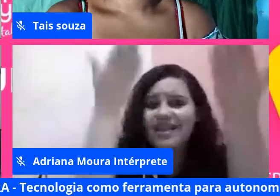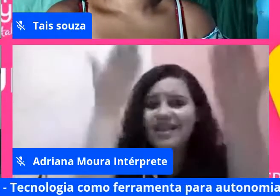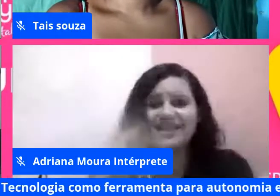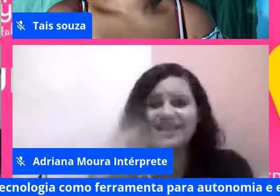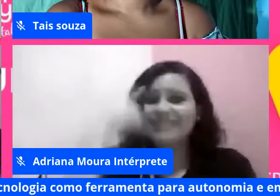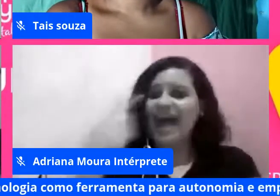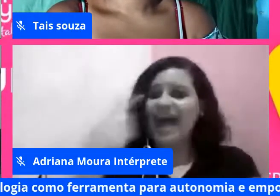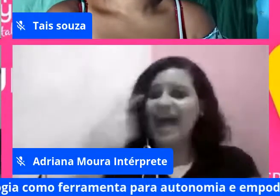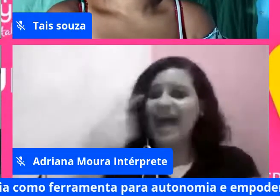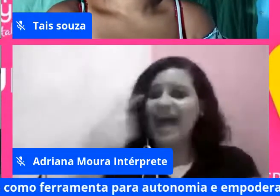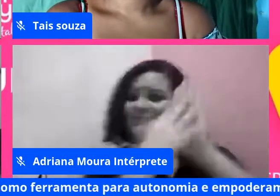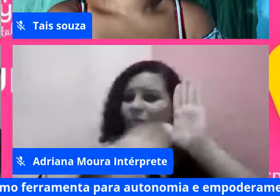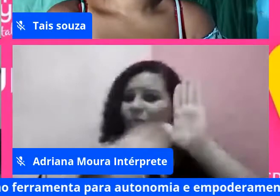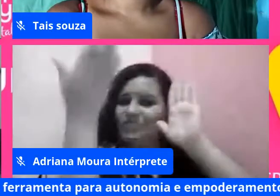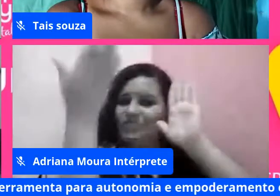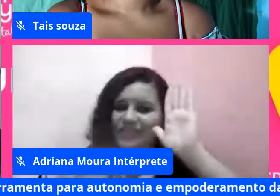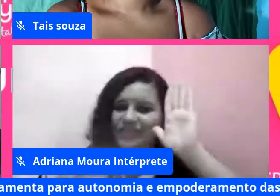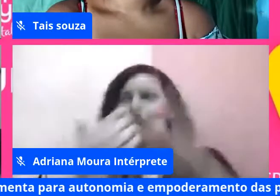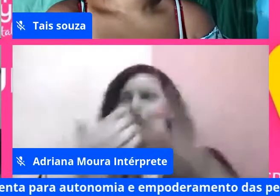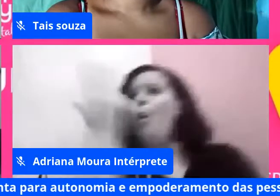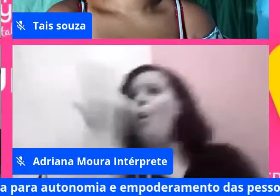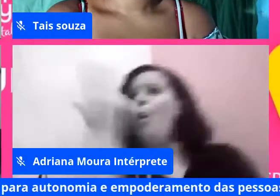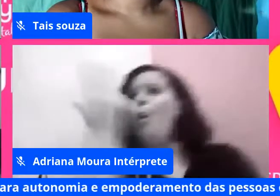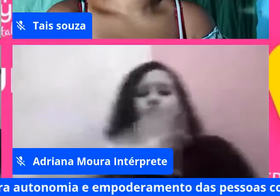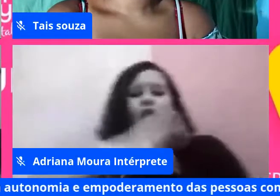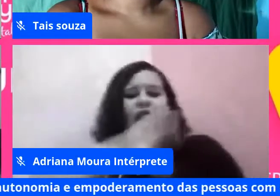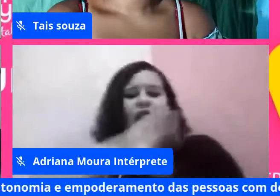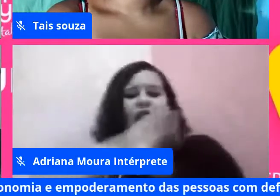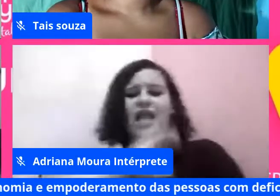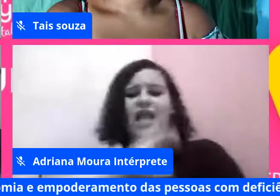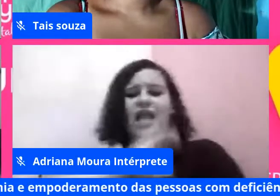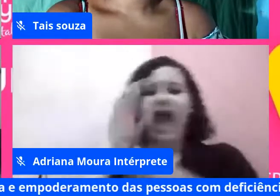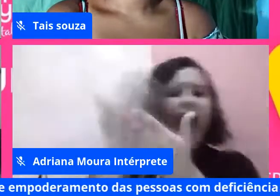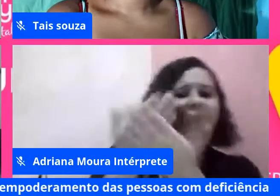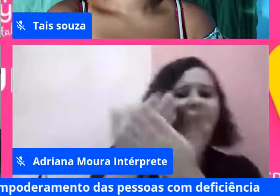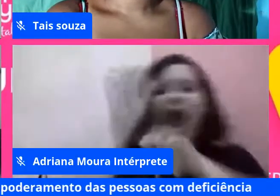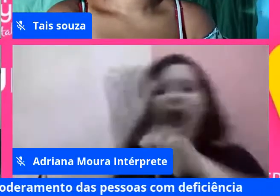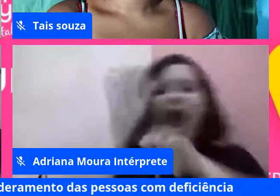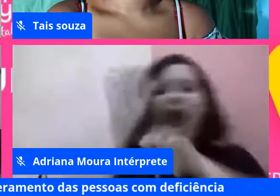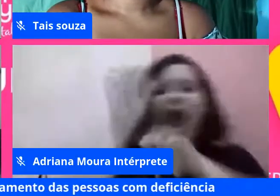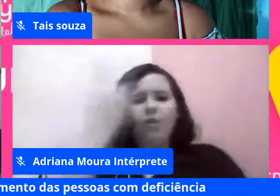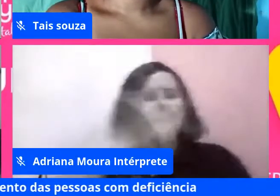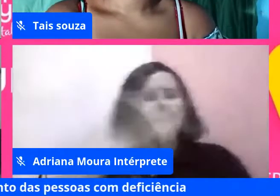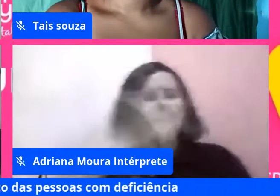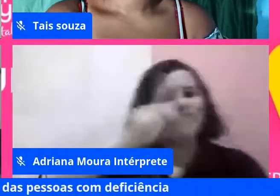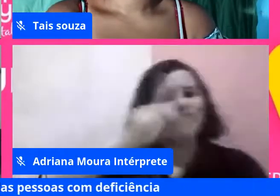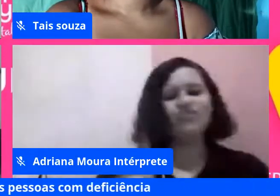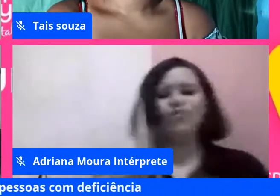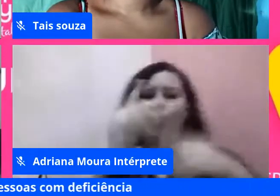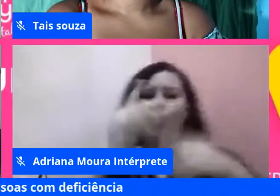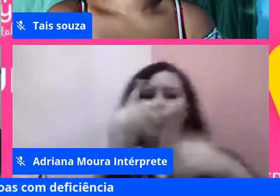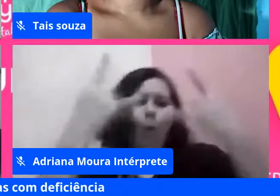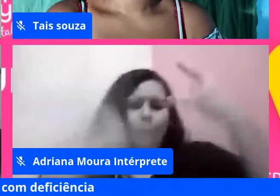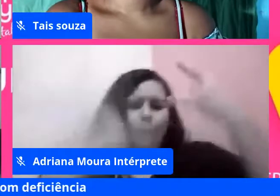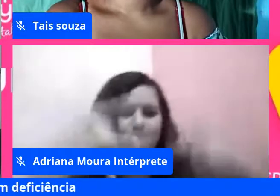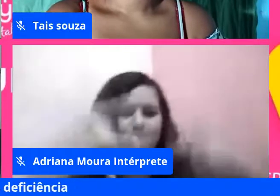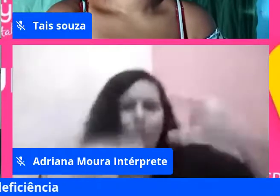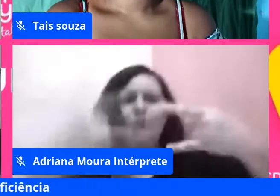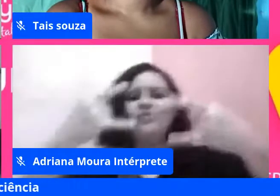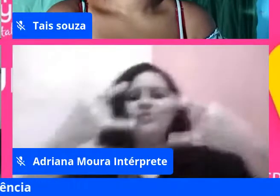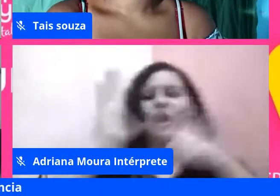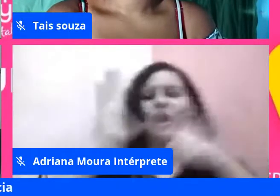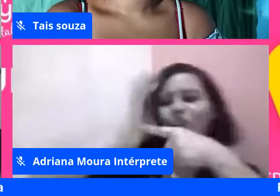sendo professores, né, de robótica, de automação, então, enfim, né, eu acho que isso é algo extremamente